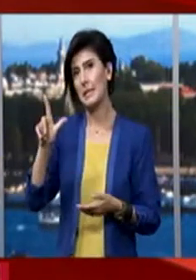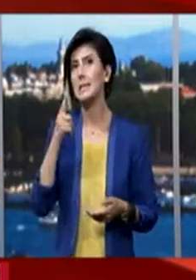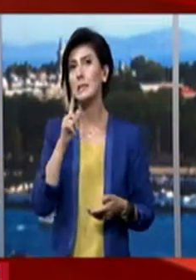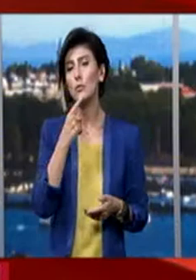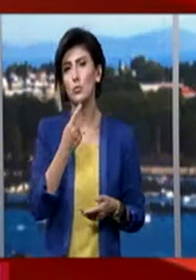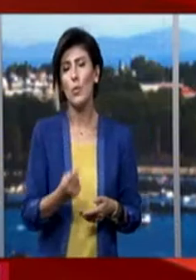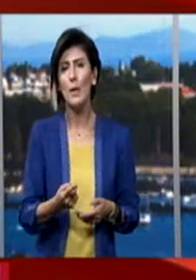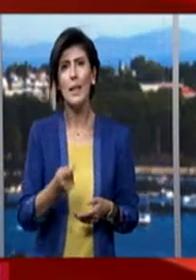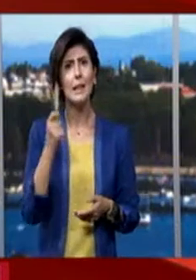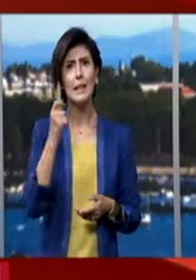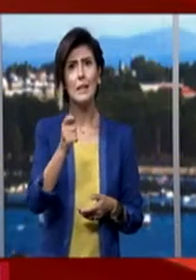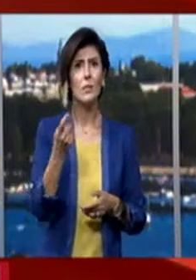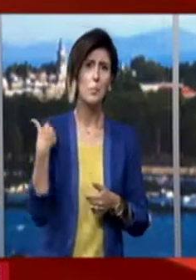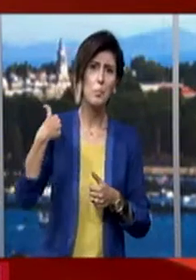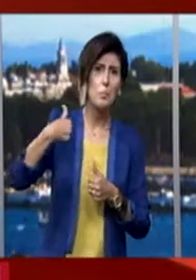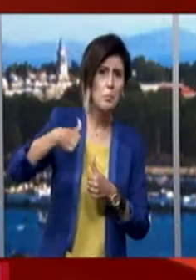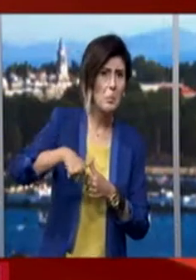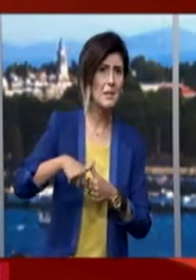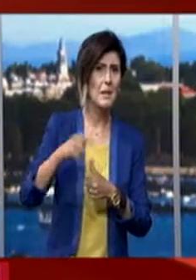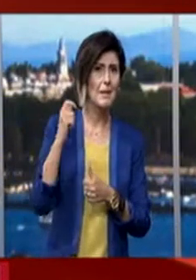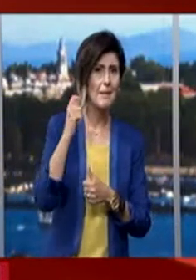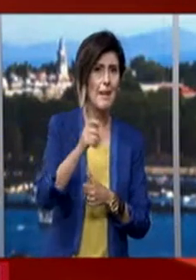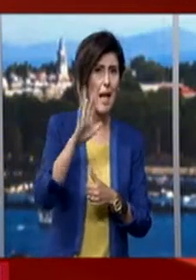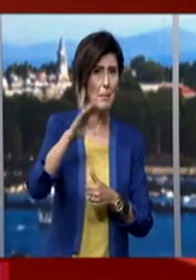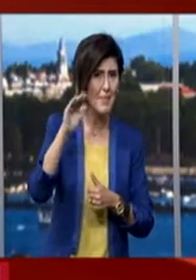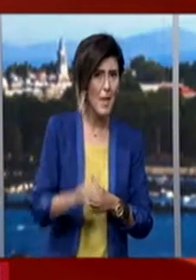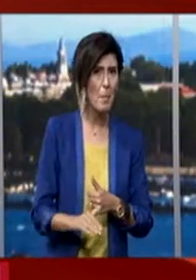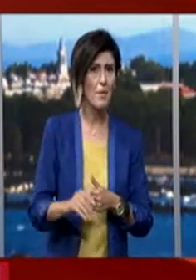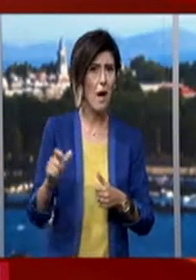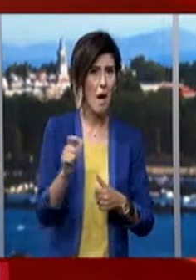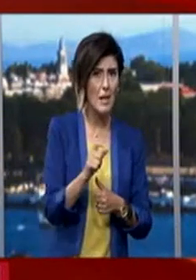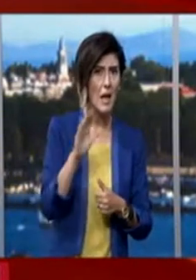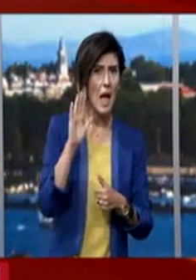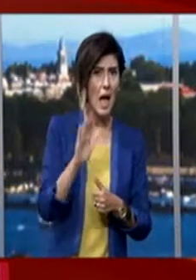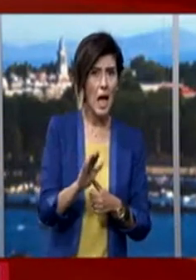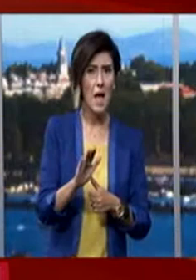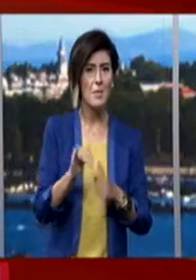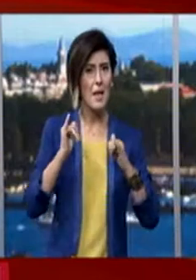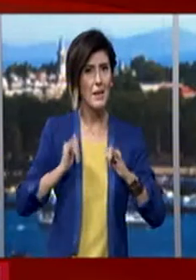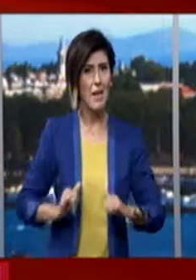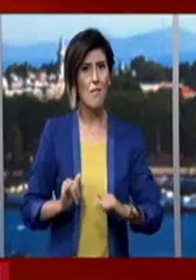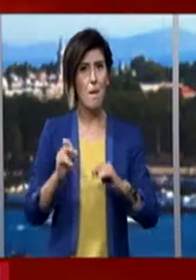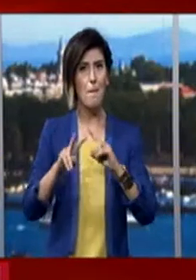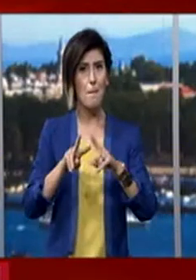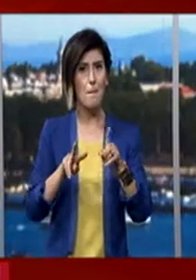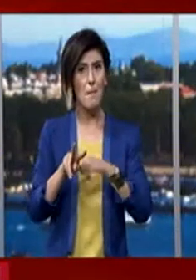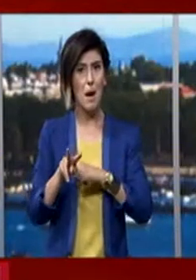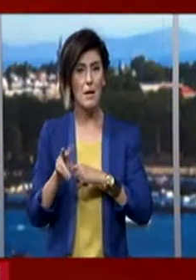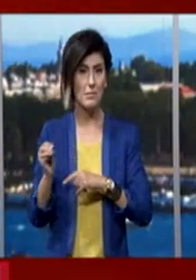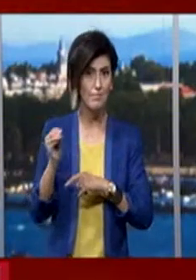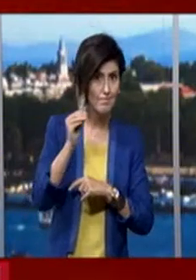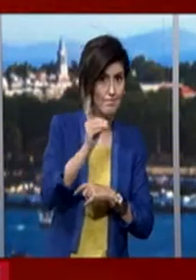söyledi ve bir dahaki teklifin hem taban aylığı hem de refah payının da eklenerek gelmesi